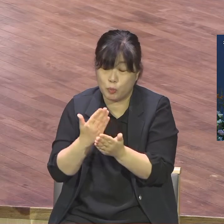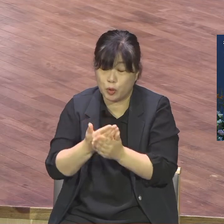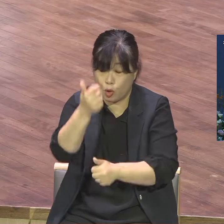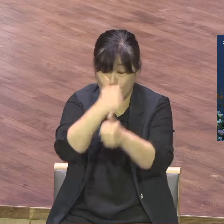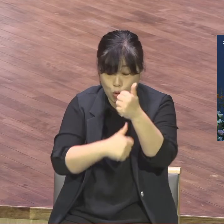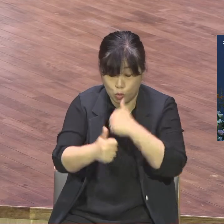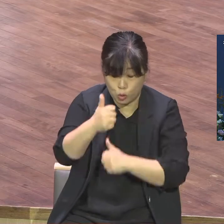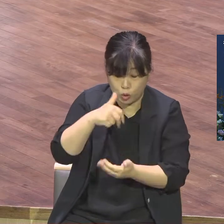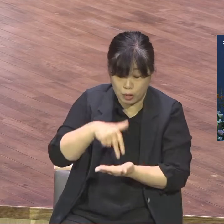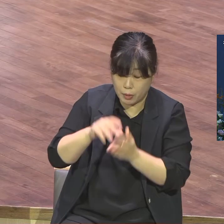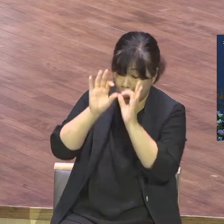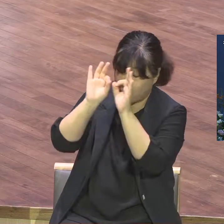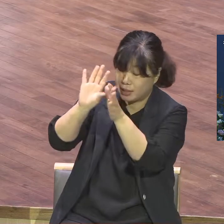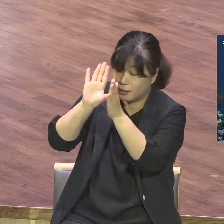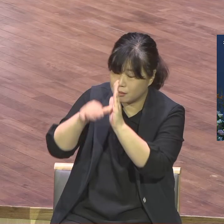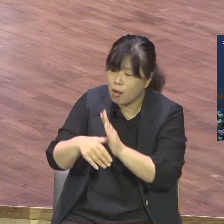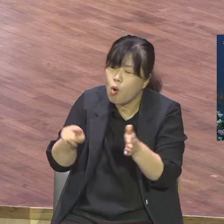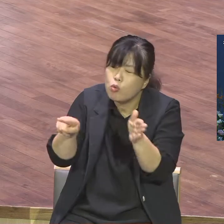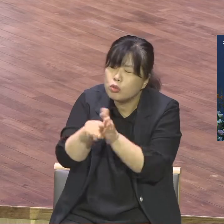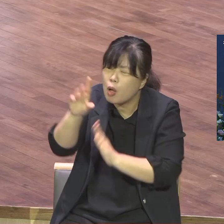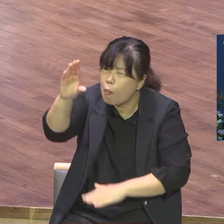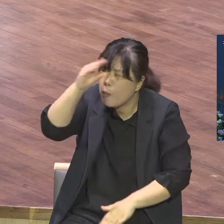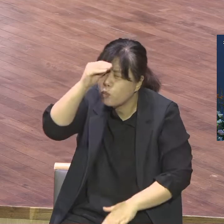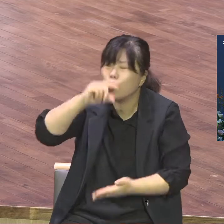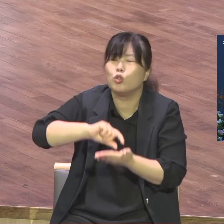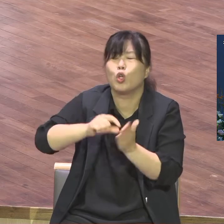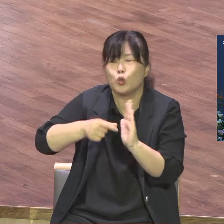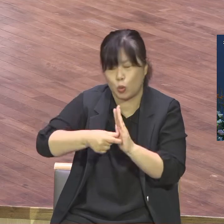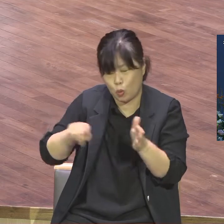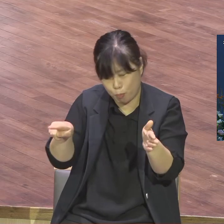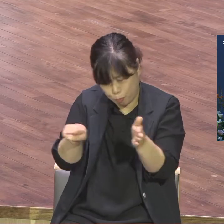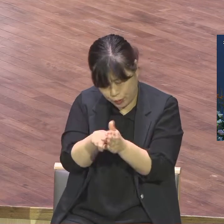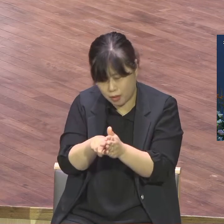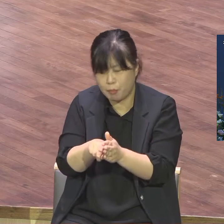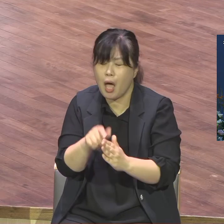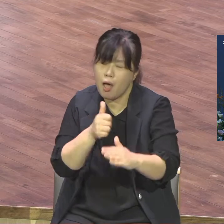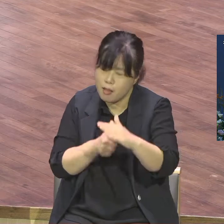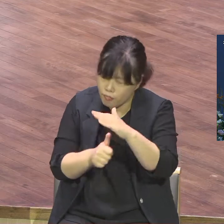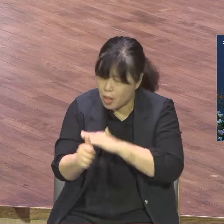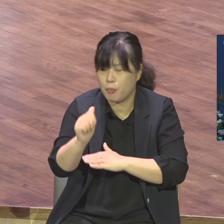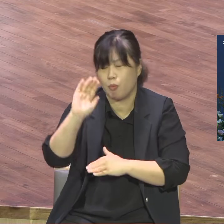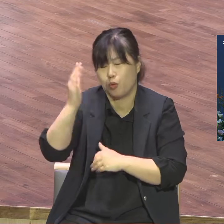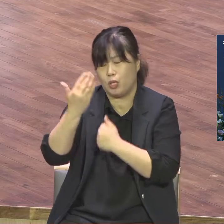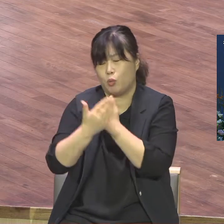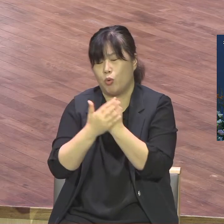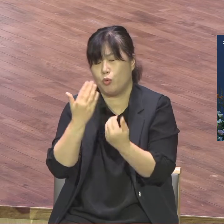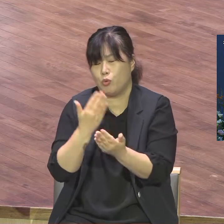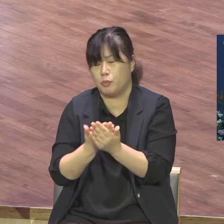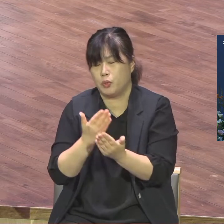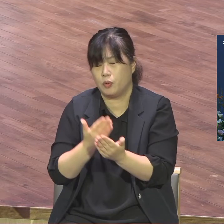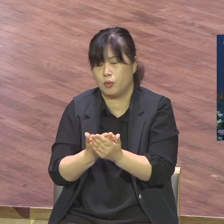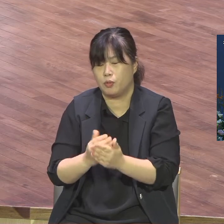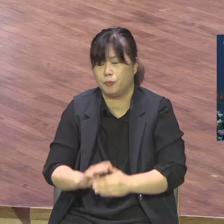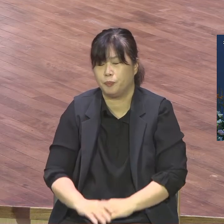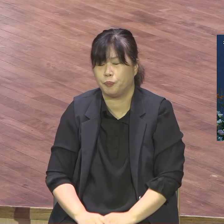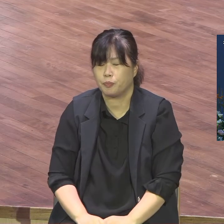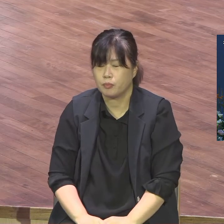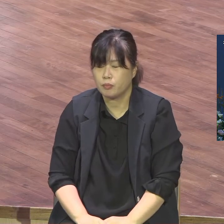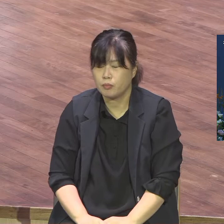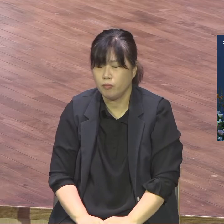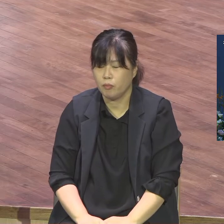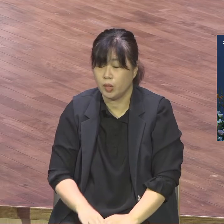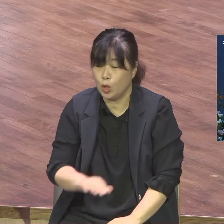때 이들의 신앙을 본받고 싶어하는 믿음의 정말 모두 다